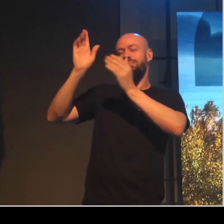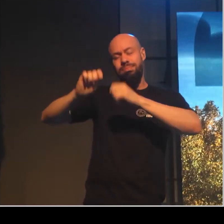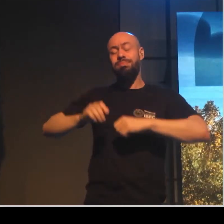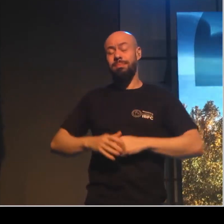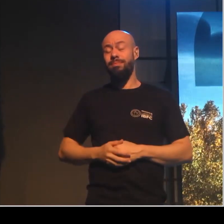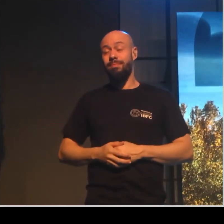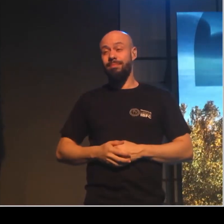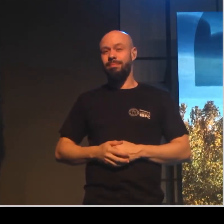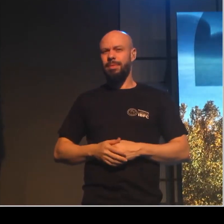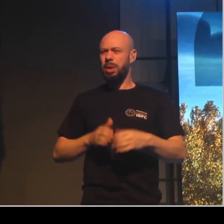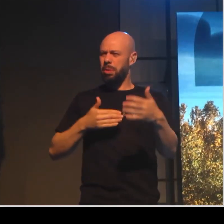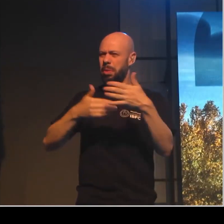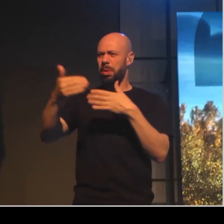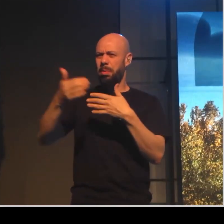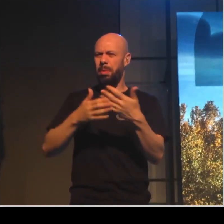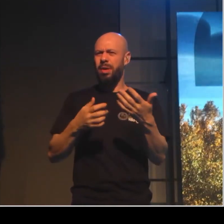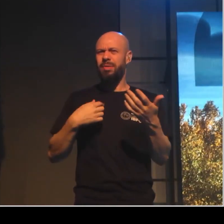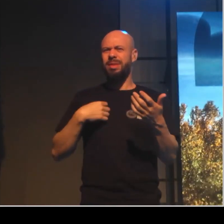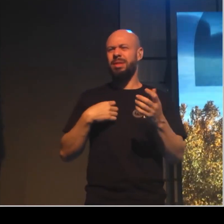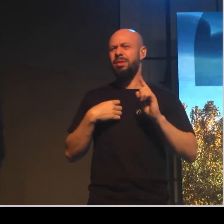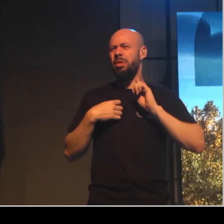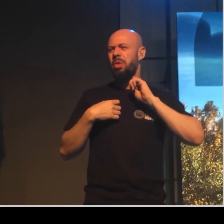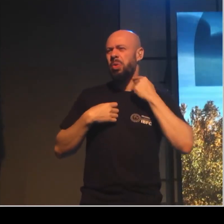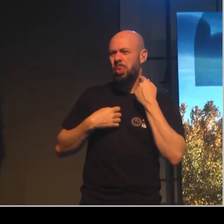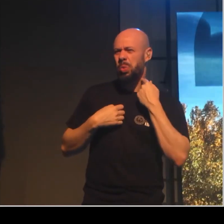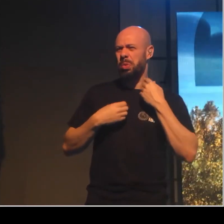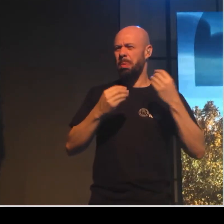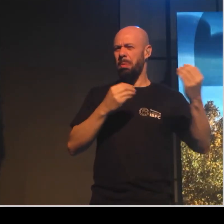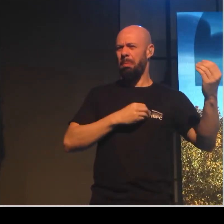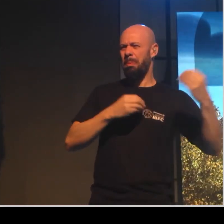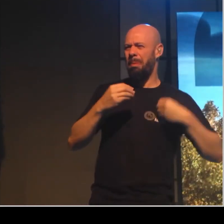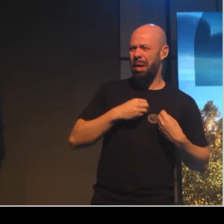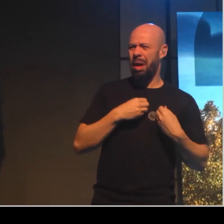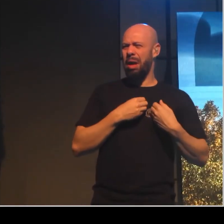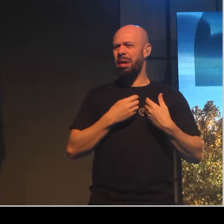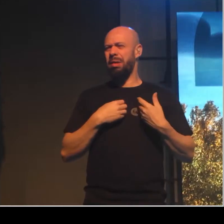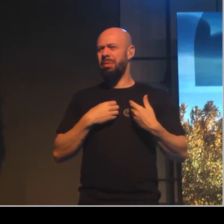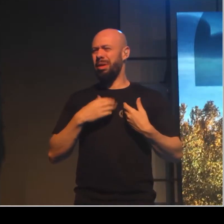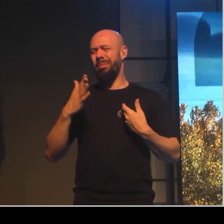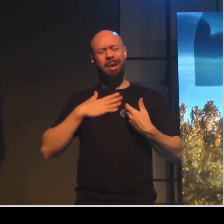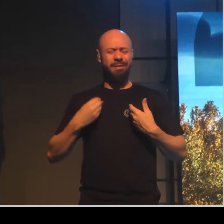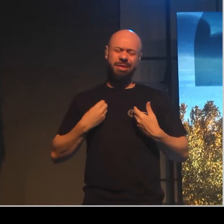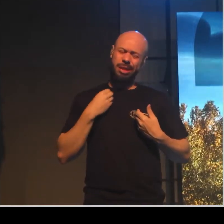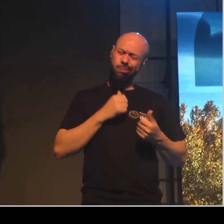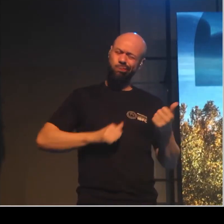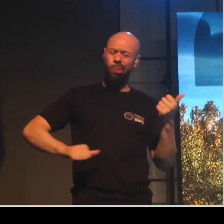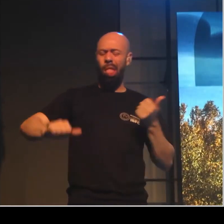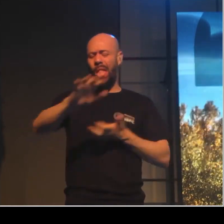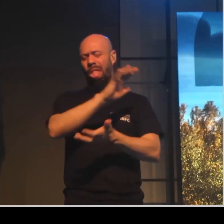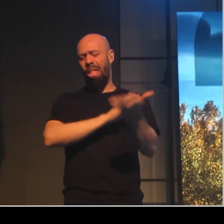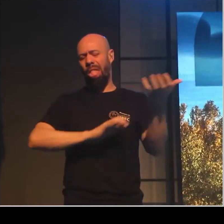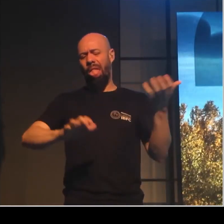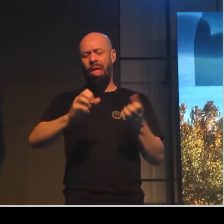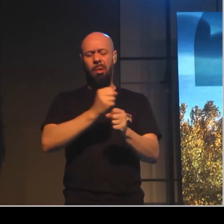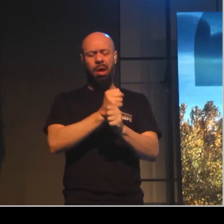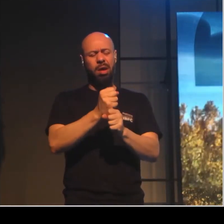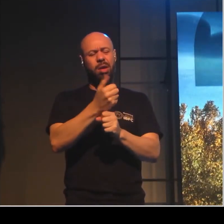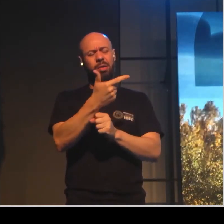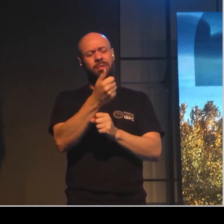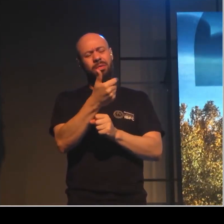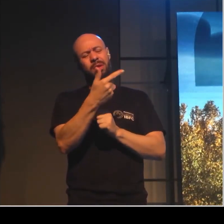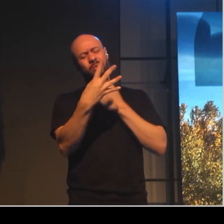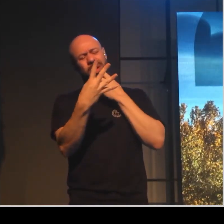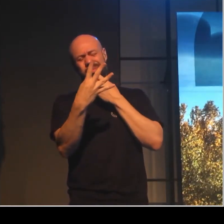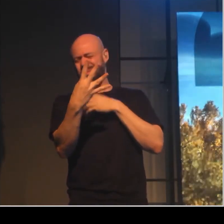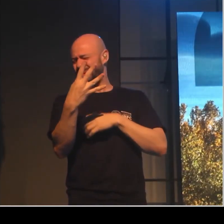E não importa se você esteja sujo. Não importa se você já bagunçou todo o ano de 2024. Não importa